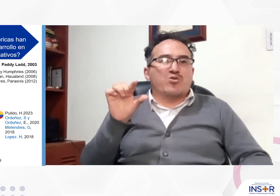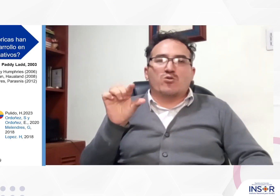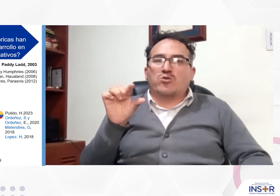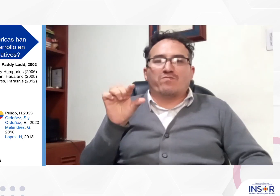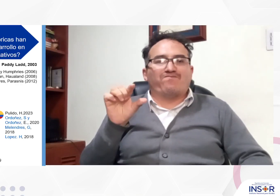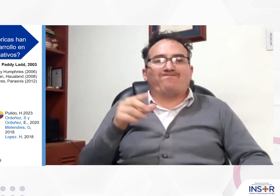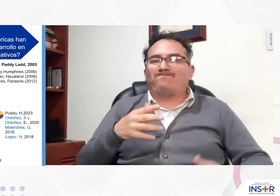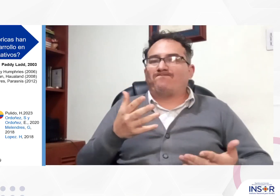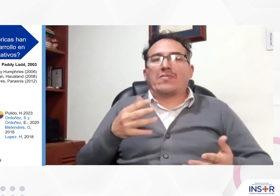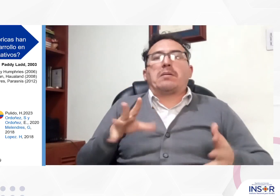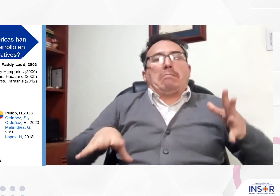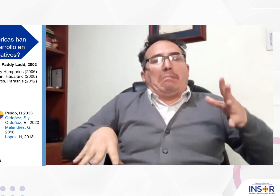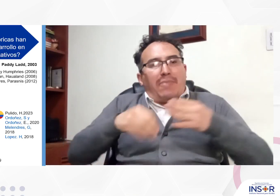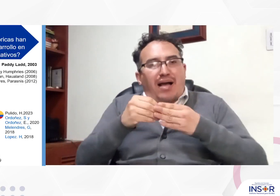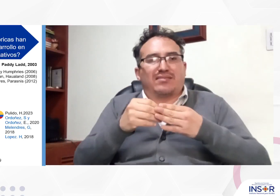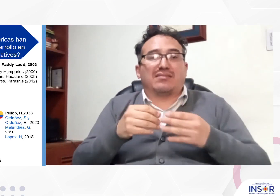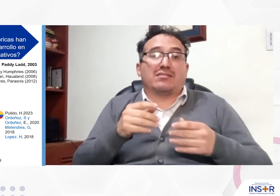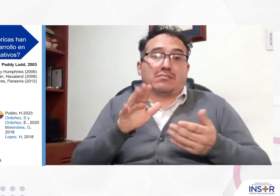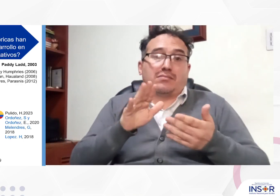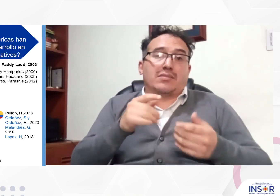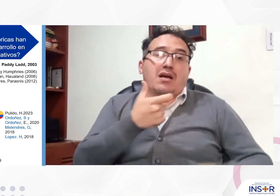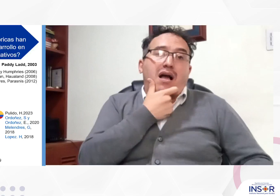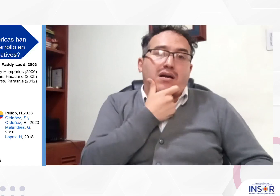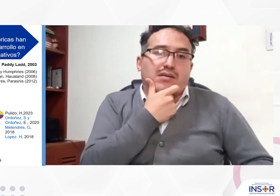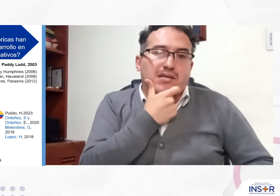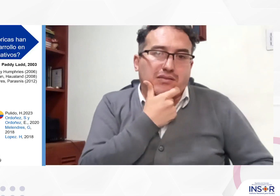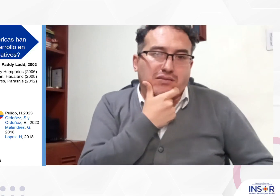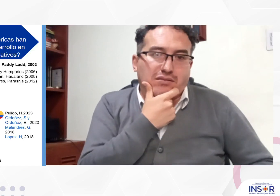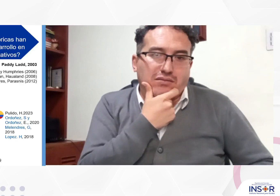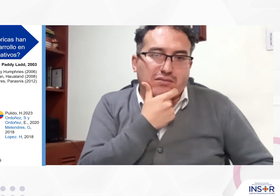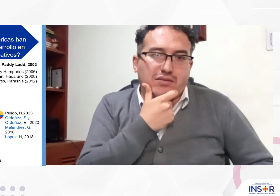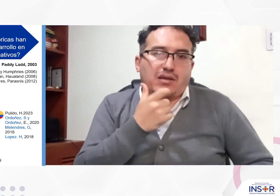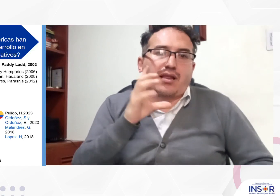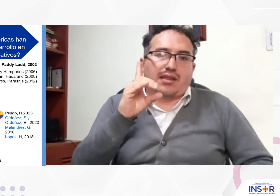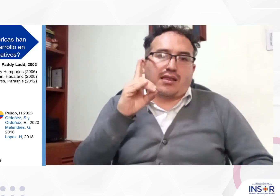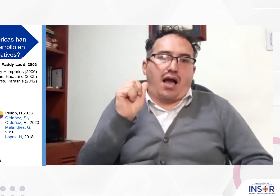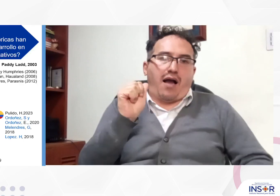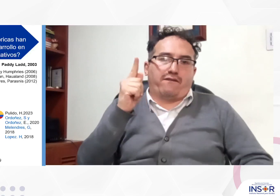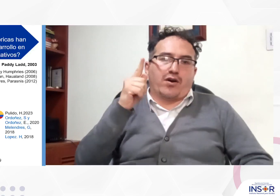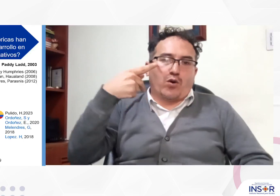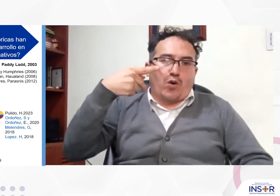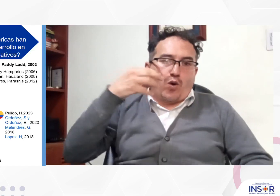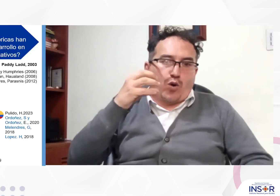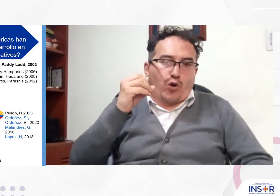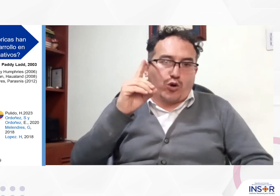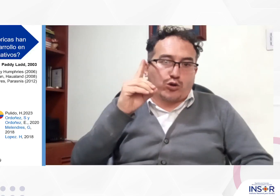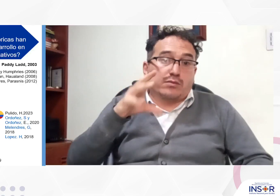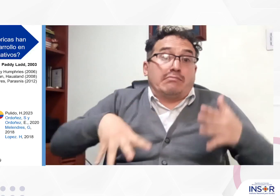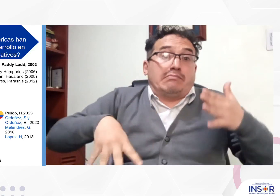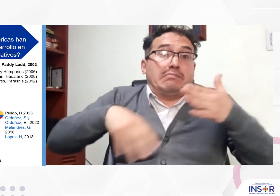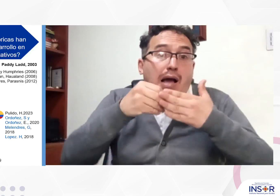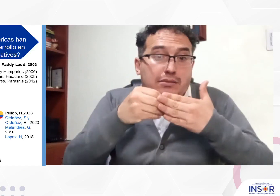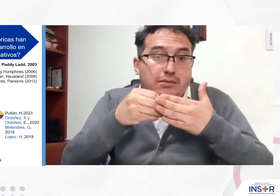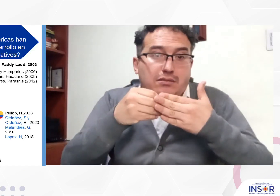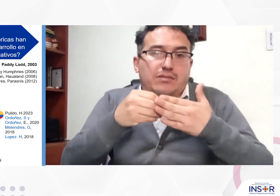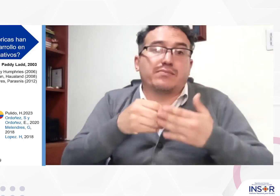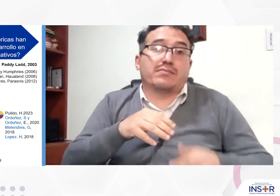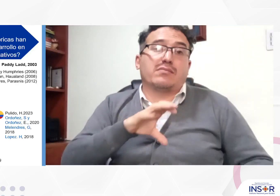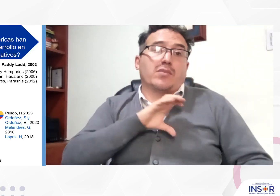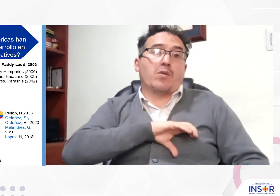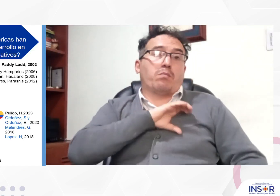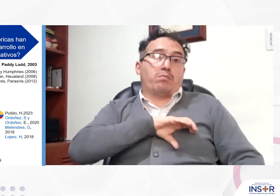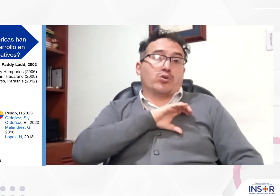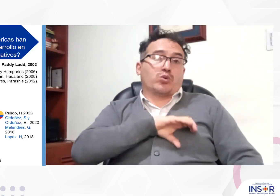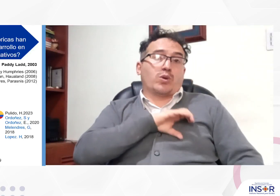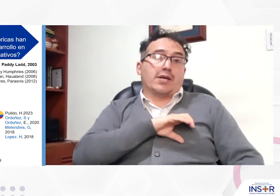de autores oyentes y había muy poquitos de autores sordos. Lo que aproveché fue hacer el cambio, convertirlo en el